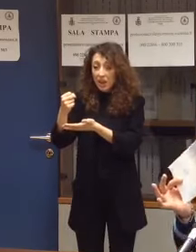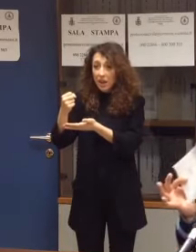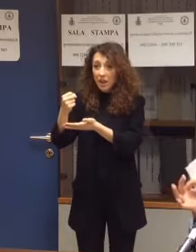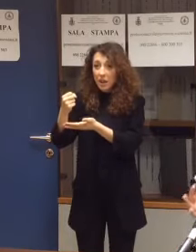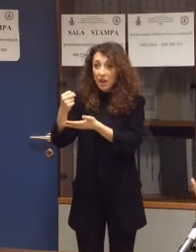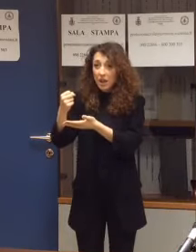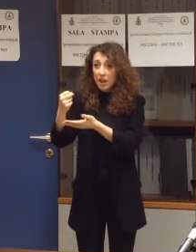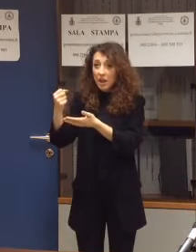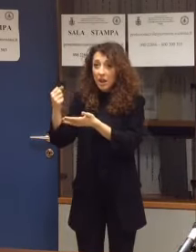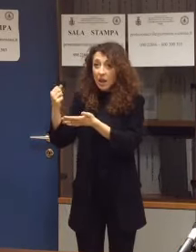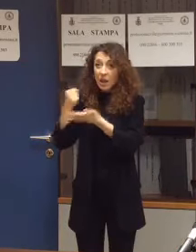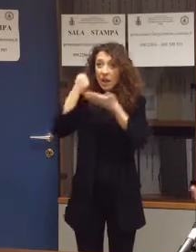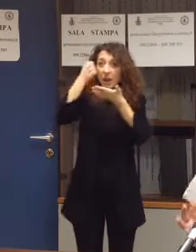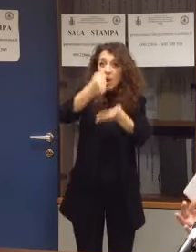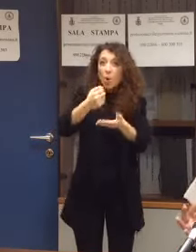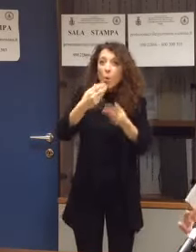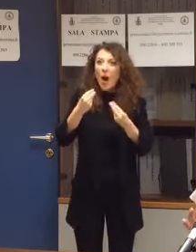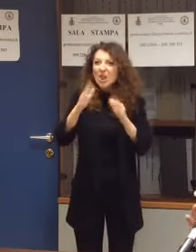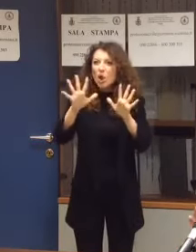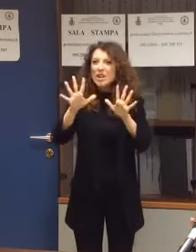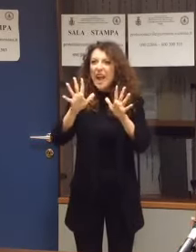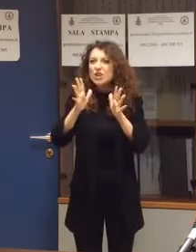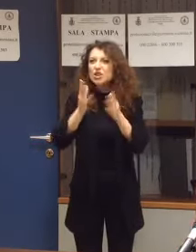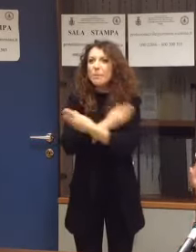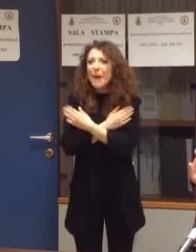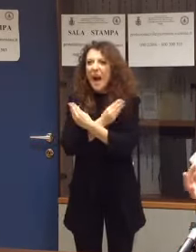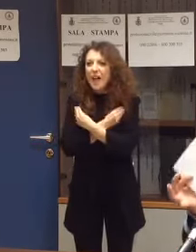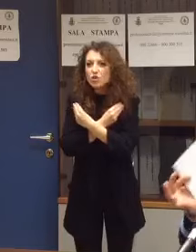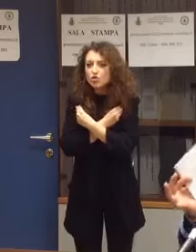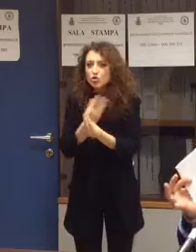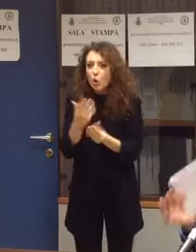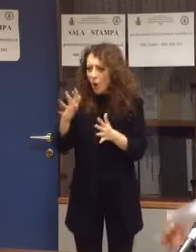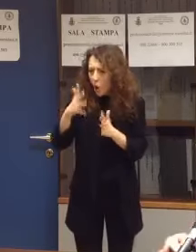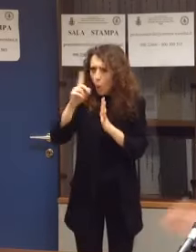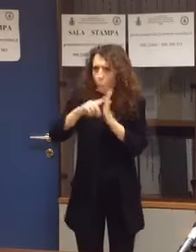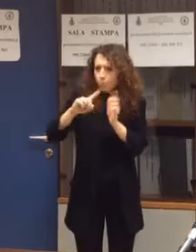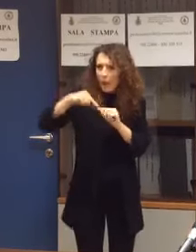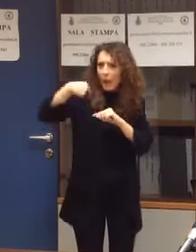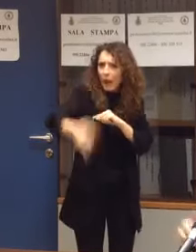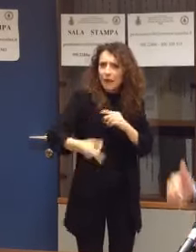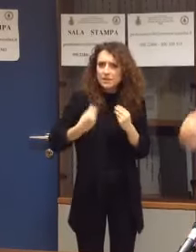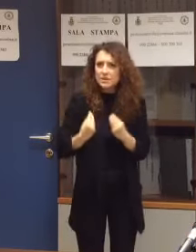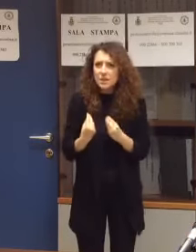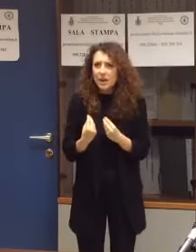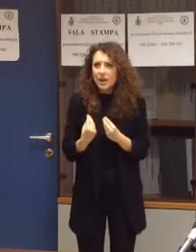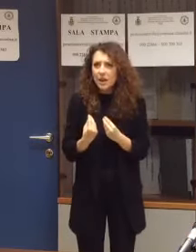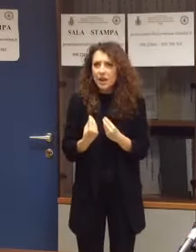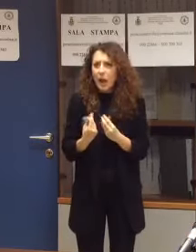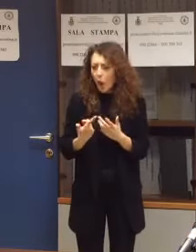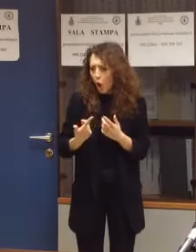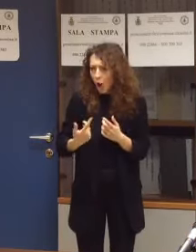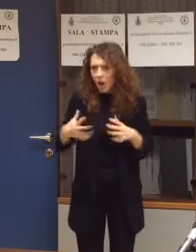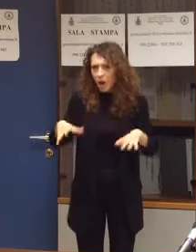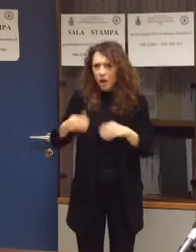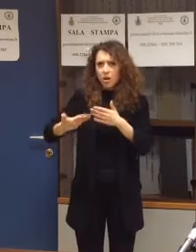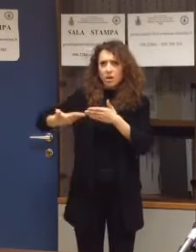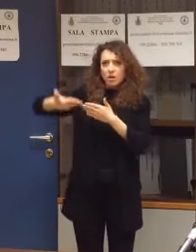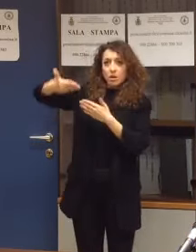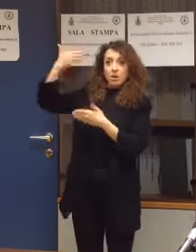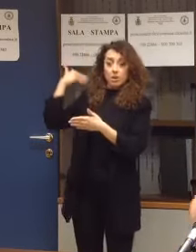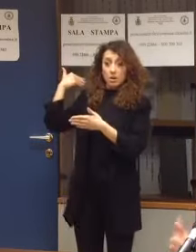trasferiti il 10 maggio, tra circa un mese. Quindi, tra l'annuncio che aveva dato i